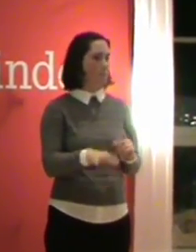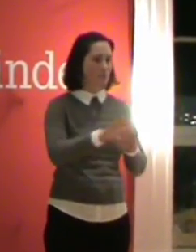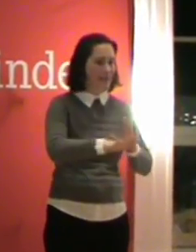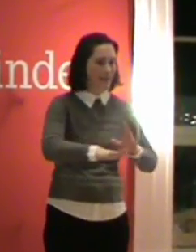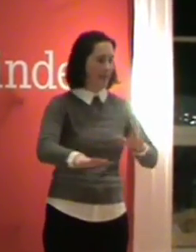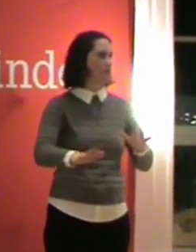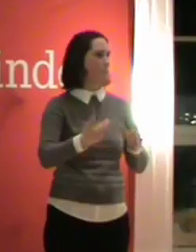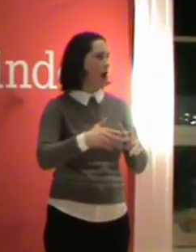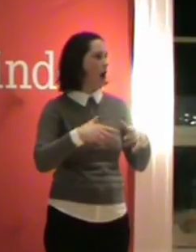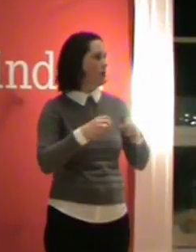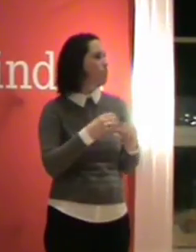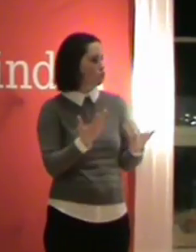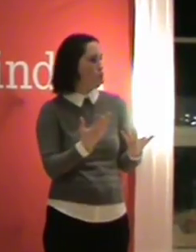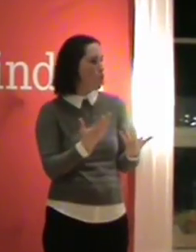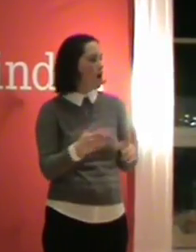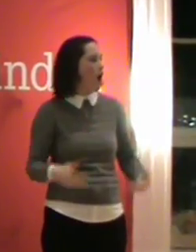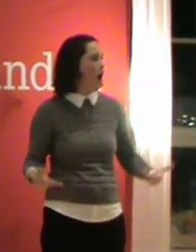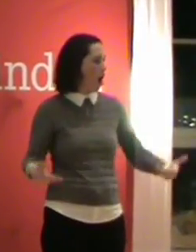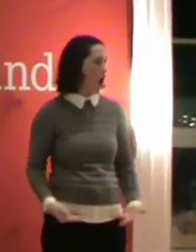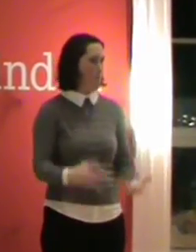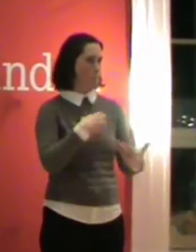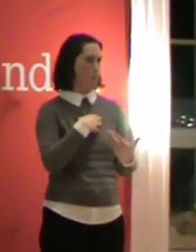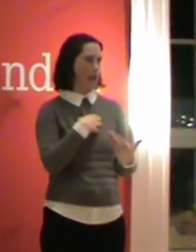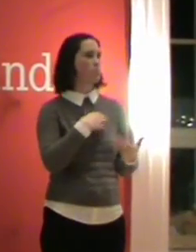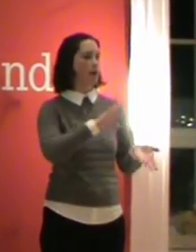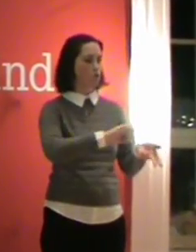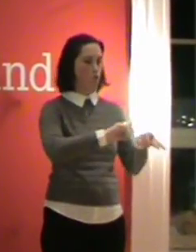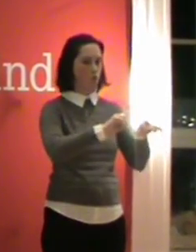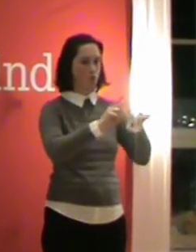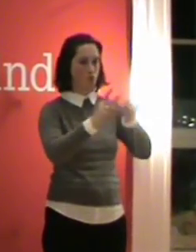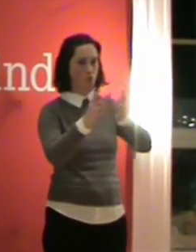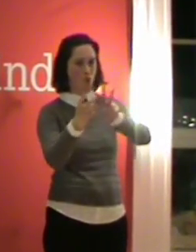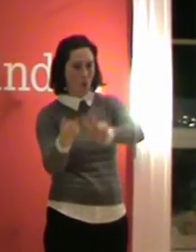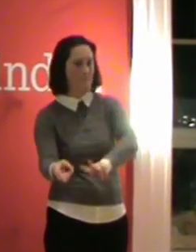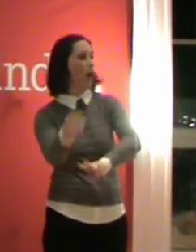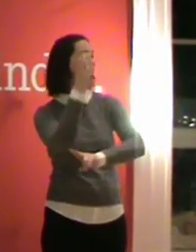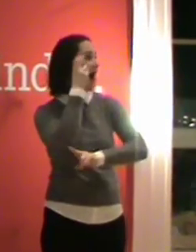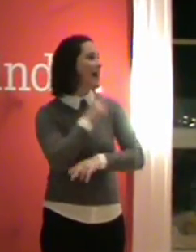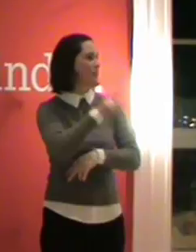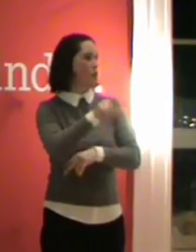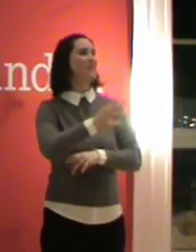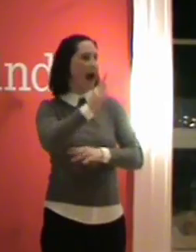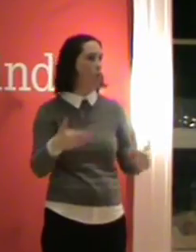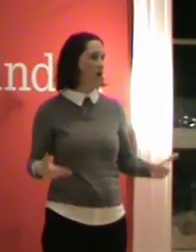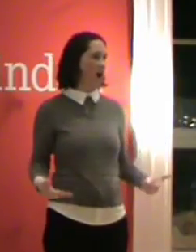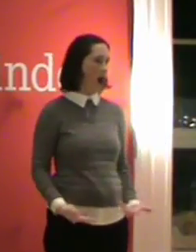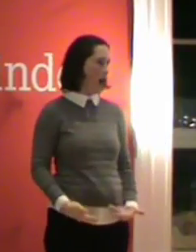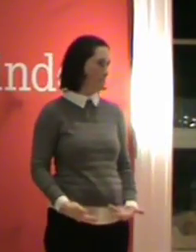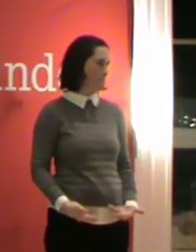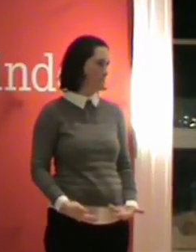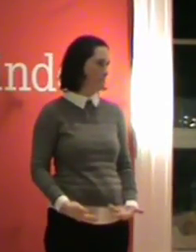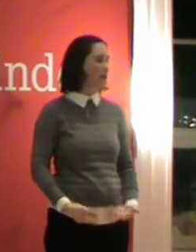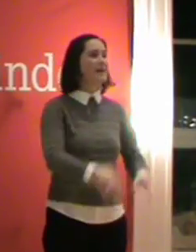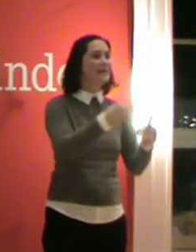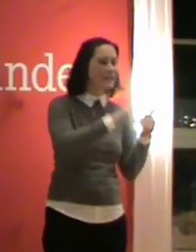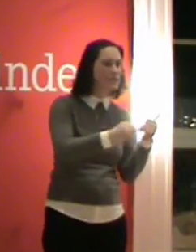Verkinderung dieses Problems der Armut, dass das übergegangen ist in eine Reseniorisierung, zusätzlich zu den Kindern und